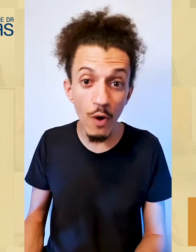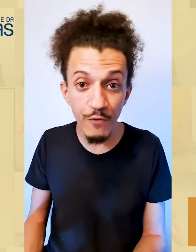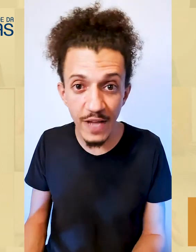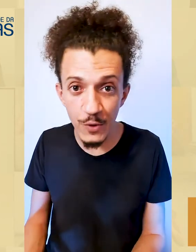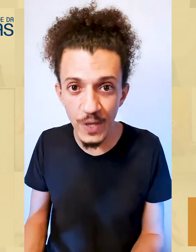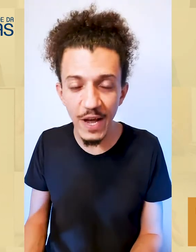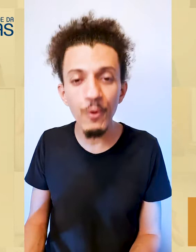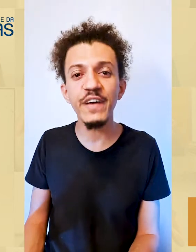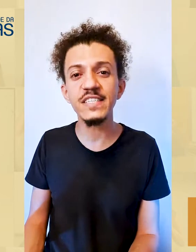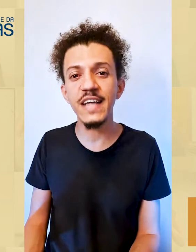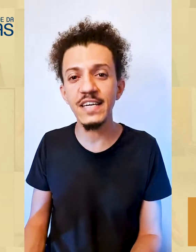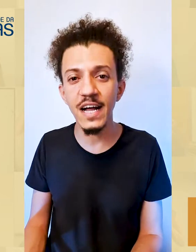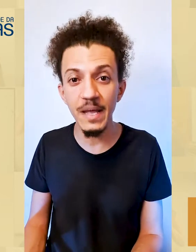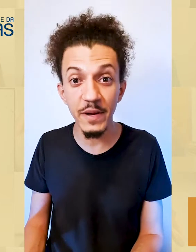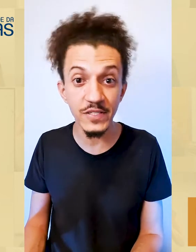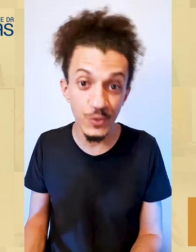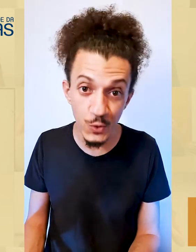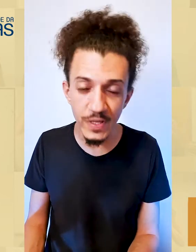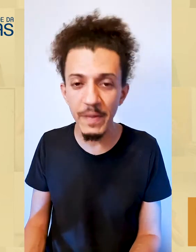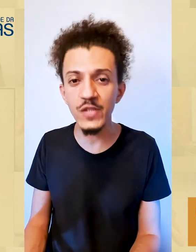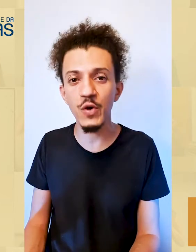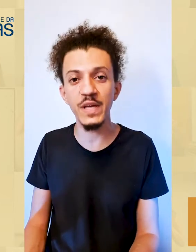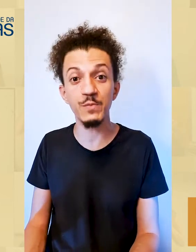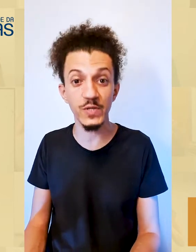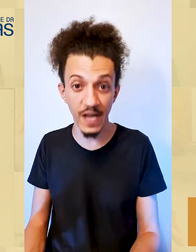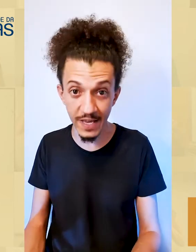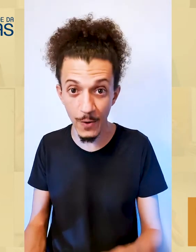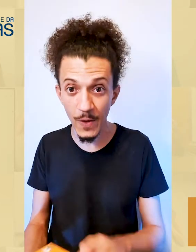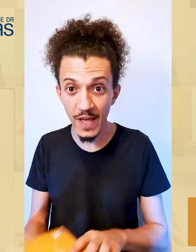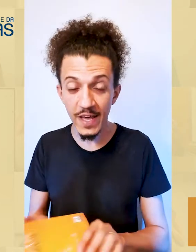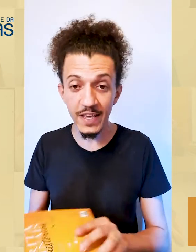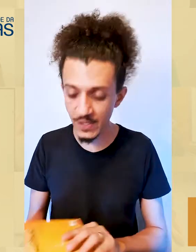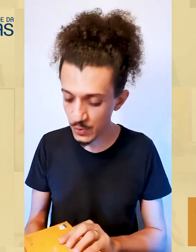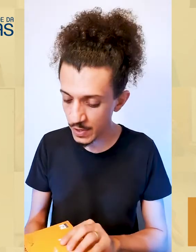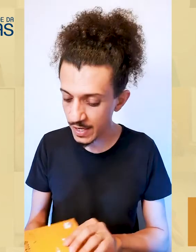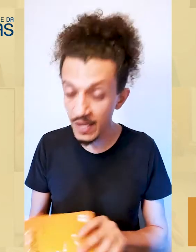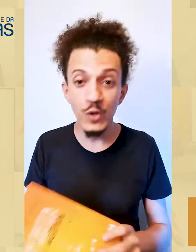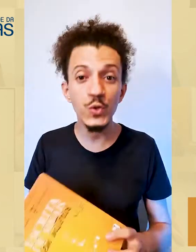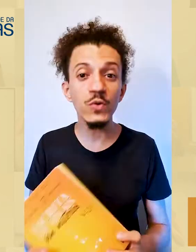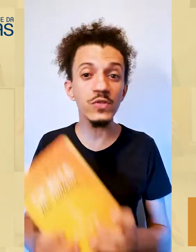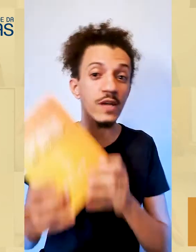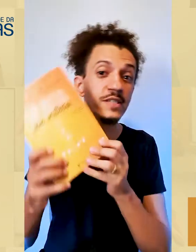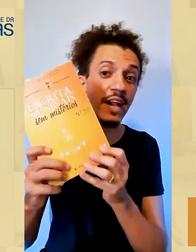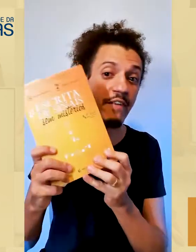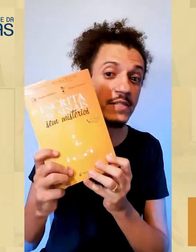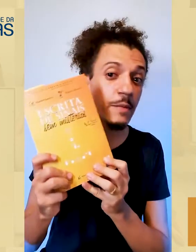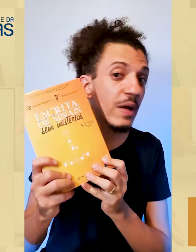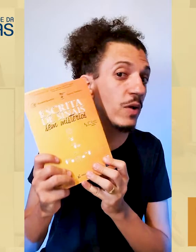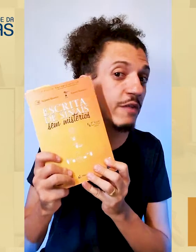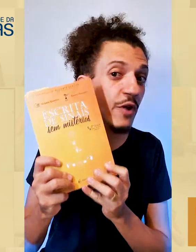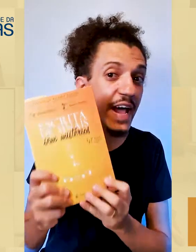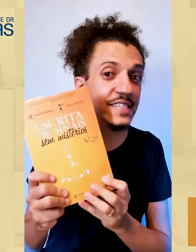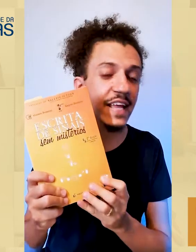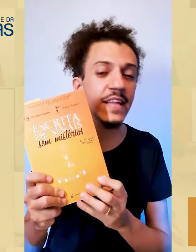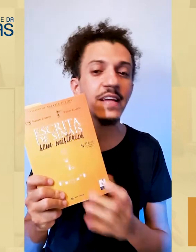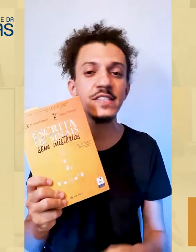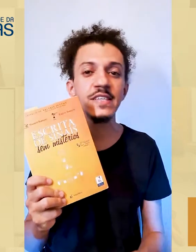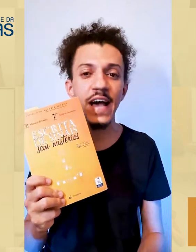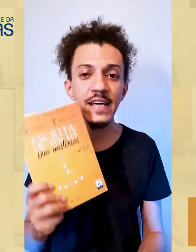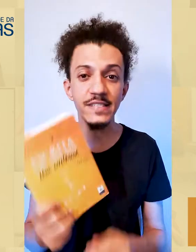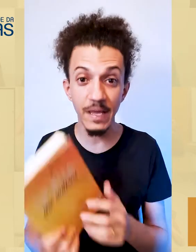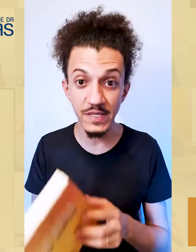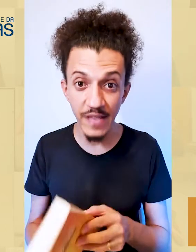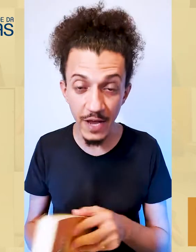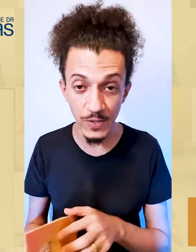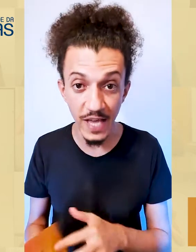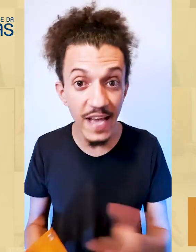sou o cofundador da Universidade da Libras, juntamente com minha esposa Raquel, que é surda. Juntos nós escrevemos também o livro Escrita de